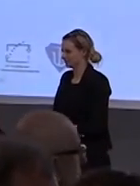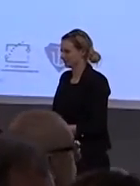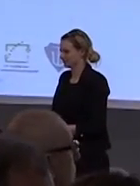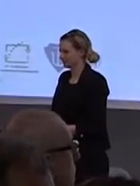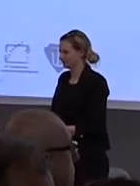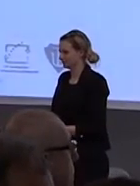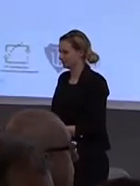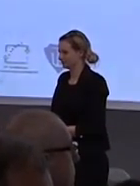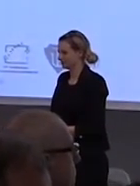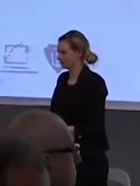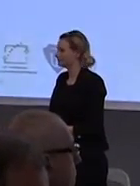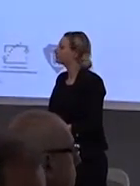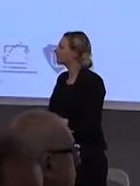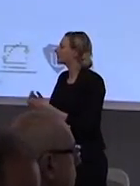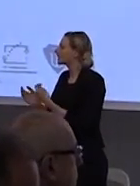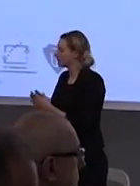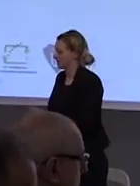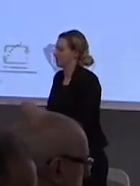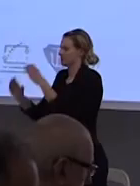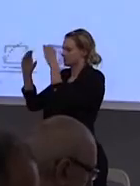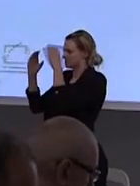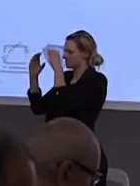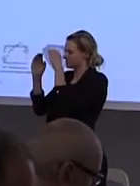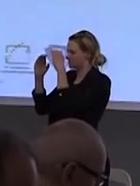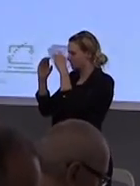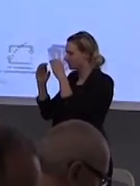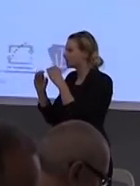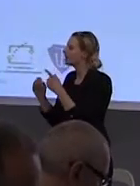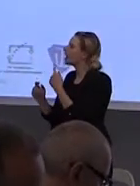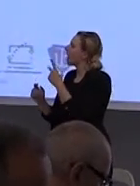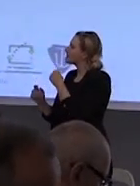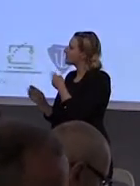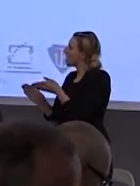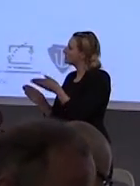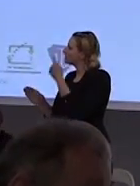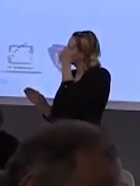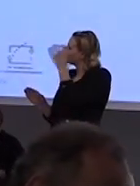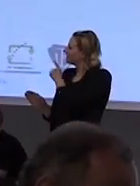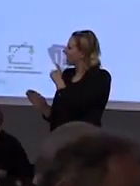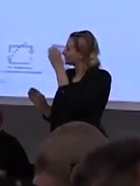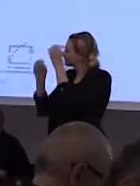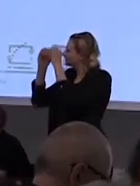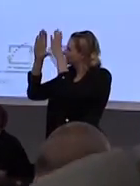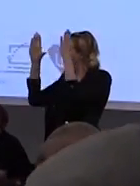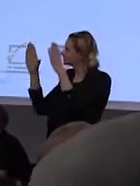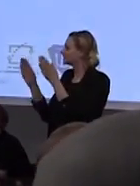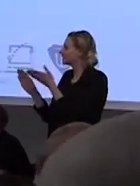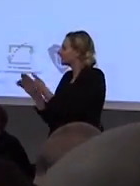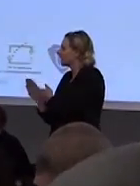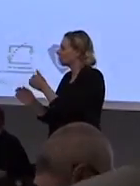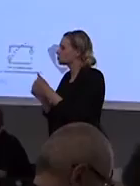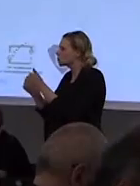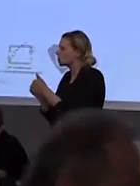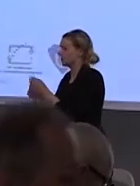experiences. Každý z nás sem přichází s nějakým světonázorem a tento světonázor byl formován tím, jak jsme